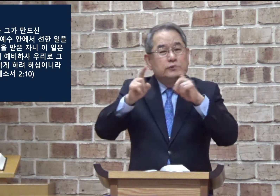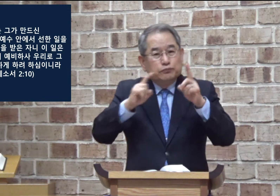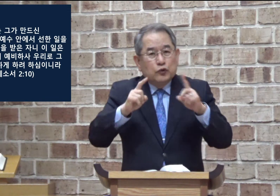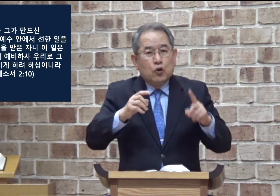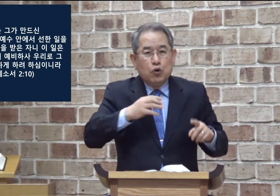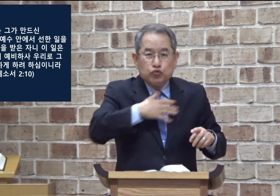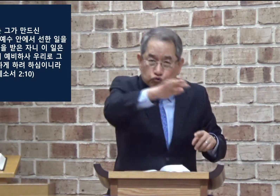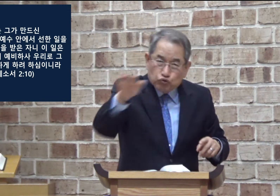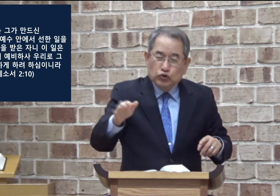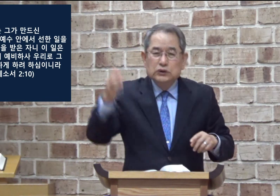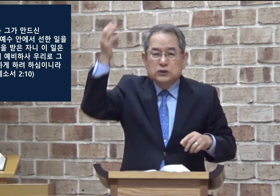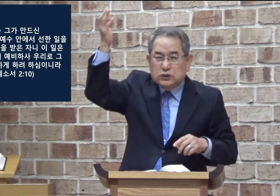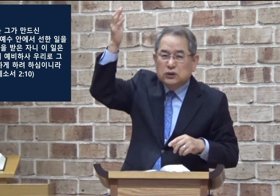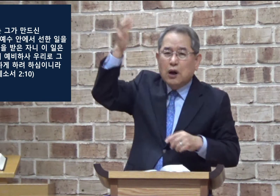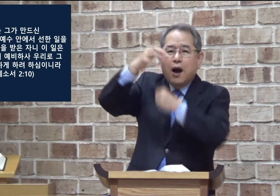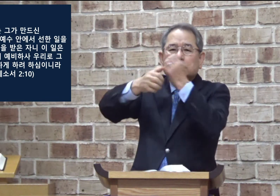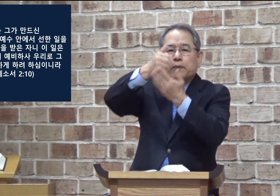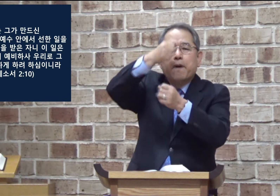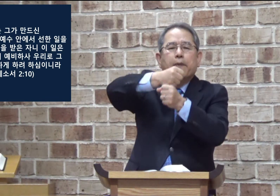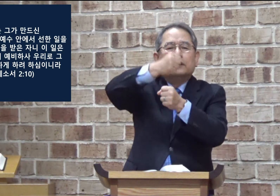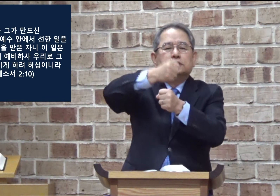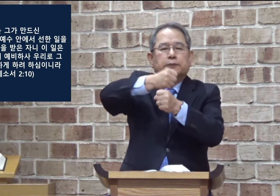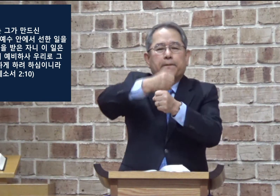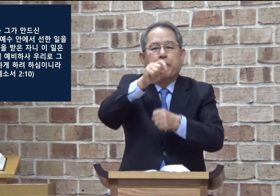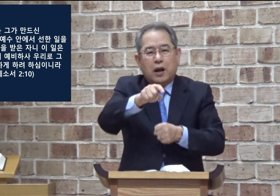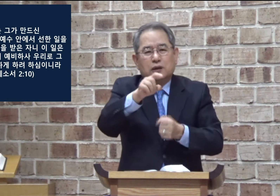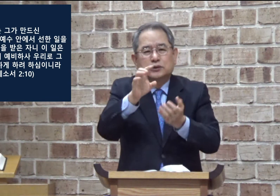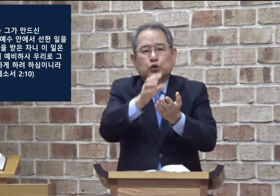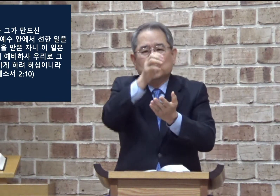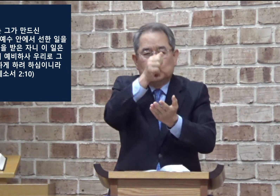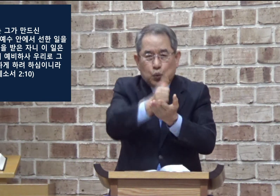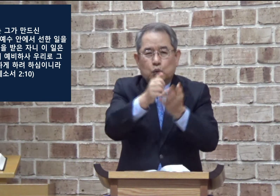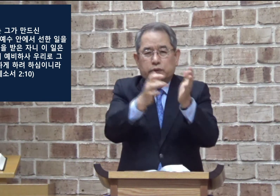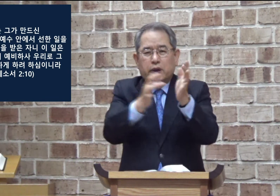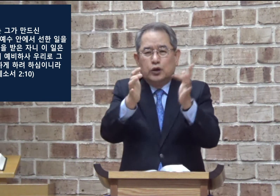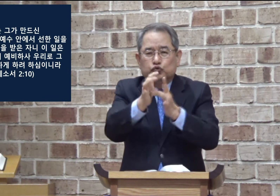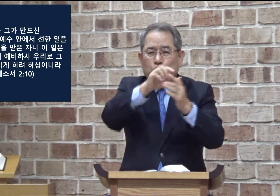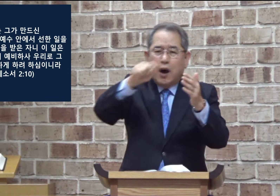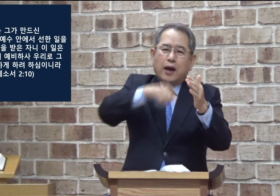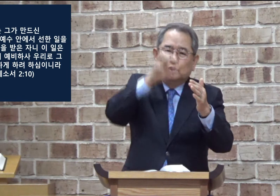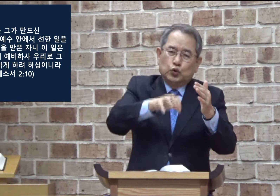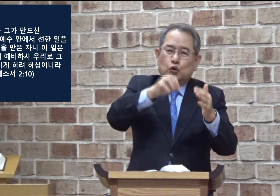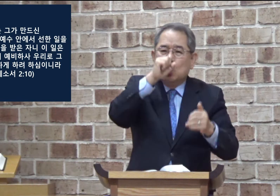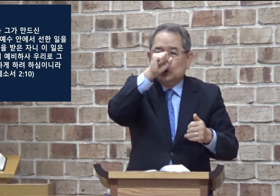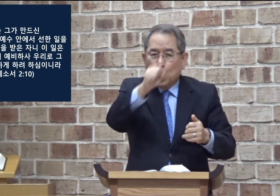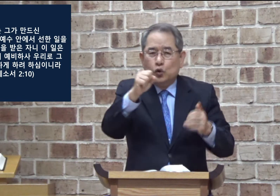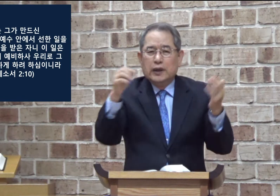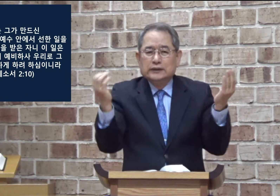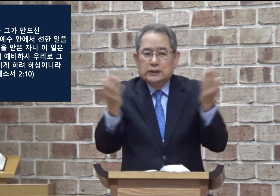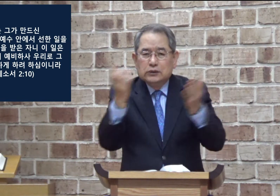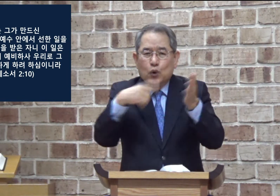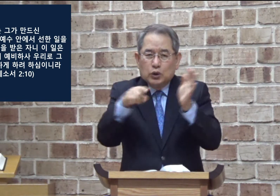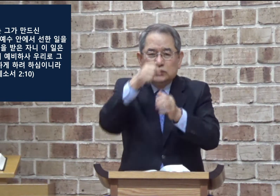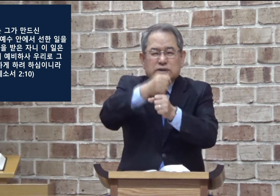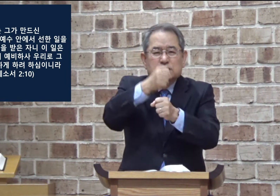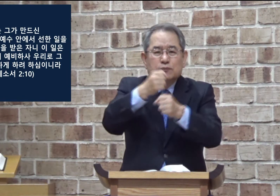말씀, 우리는 그가 만드신 바라 그리스도 예수 안에서 선한 일을 위하여 지으심을 받은 자니 이